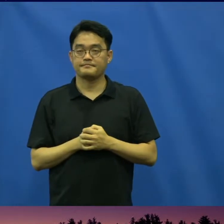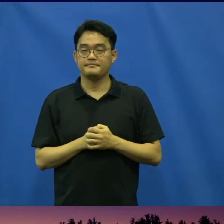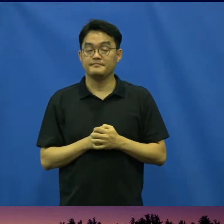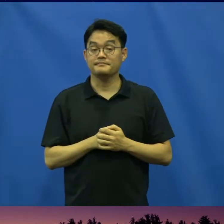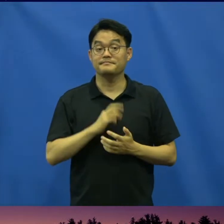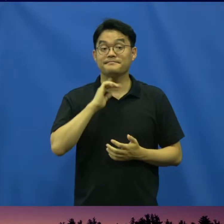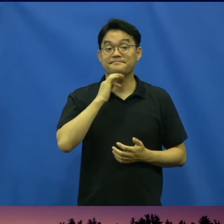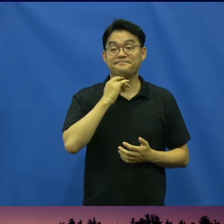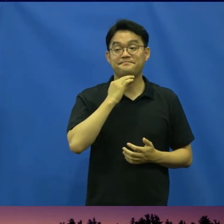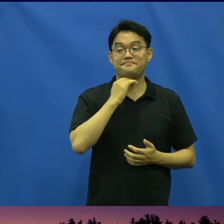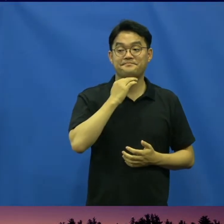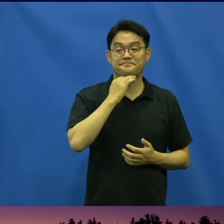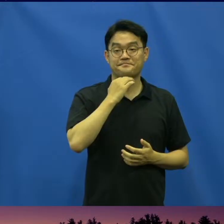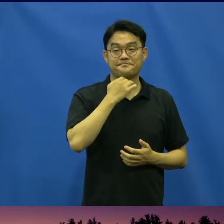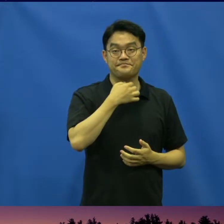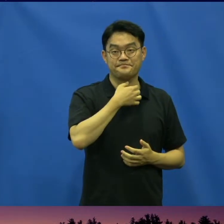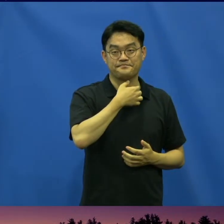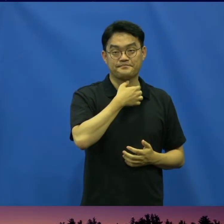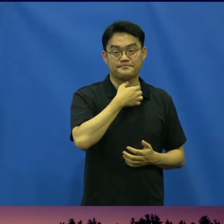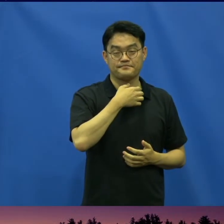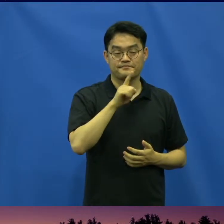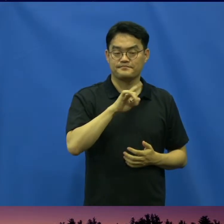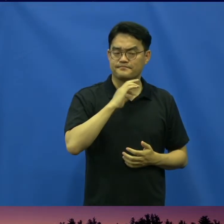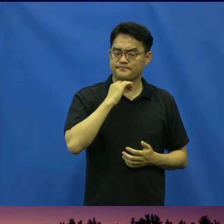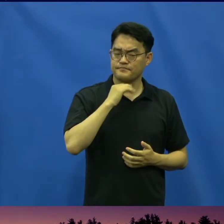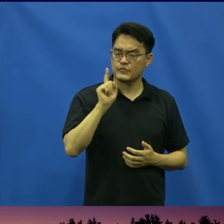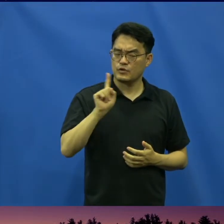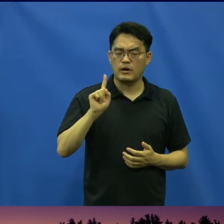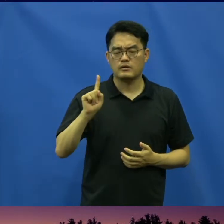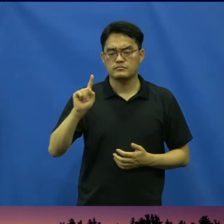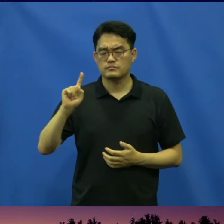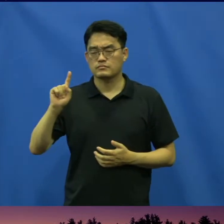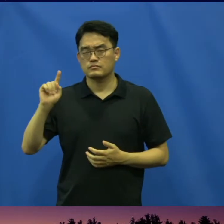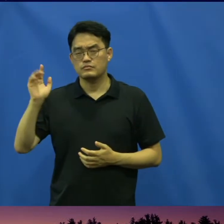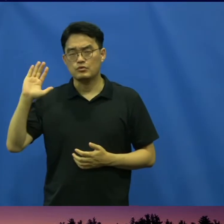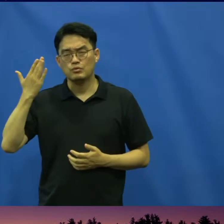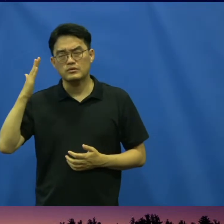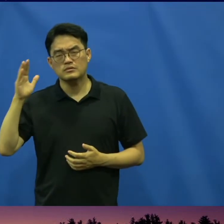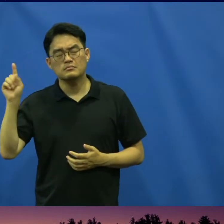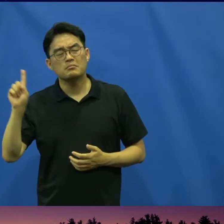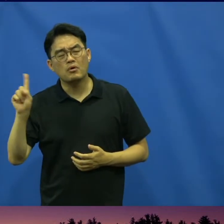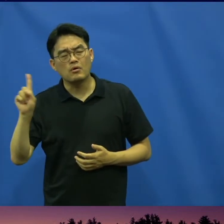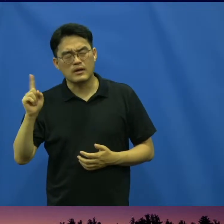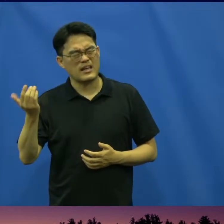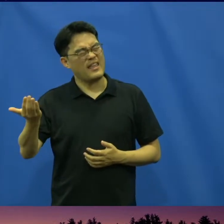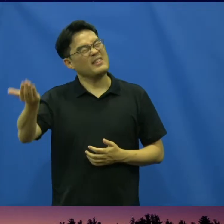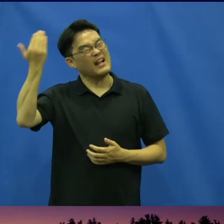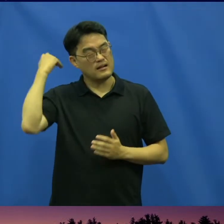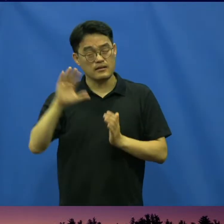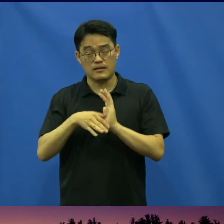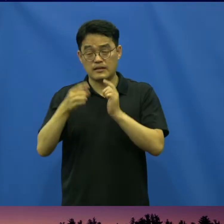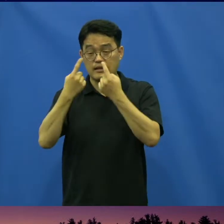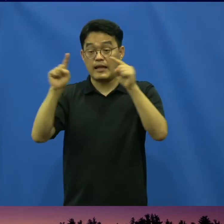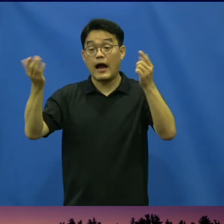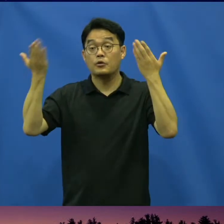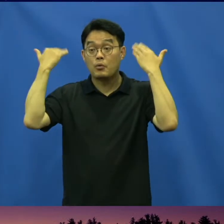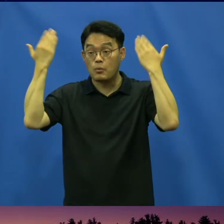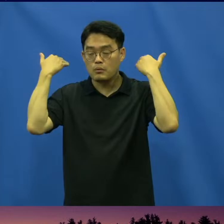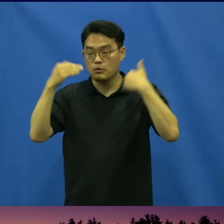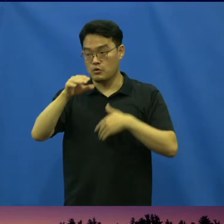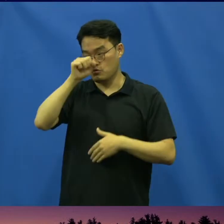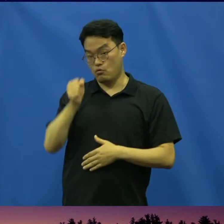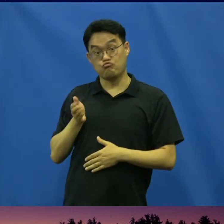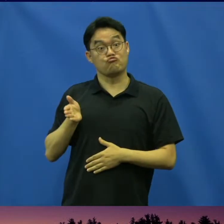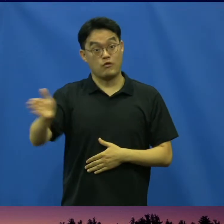잘 나가던 과인데 대학의 과인데 지금은 별로 안 좋은 과가 된 경우도 많아요. 그래 될 줄 아무도 몰랐던